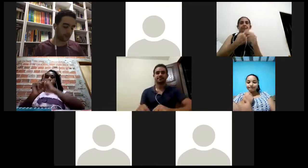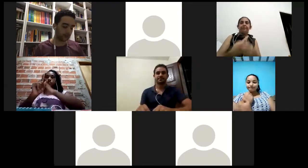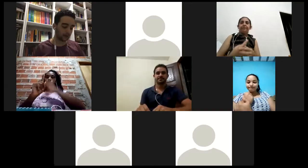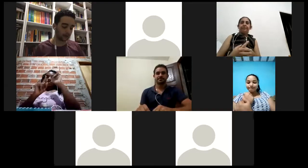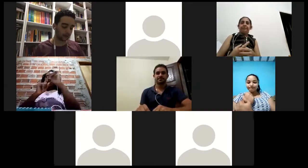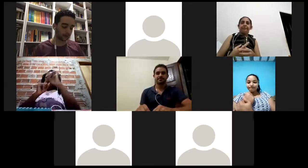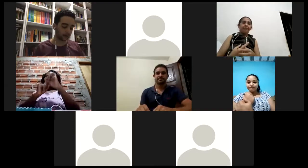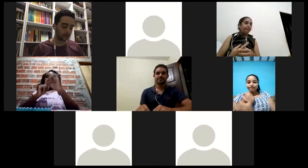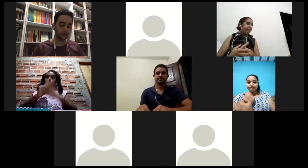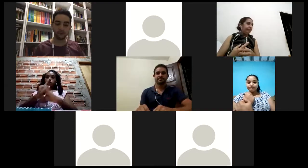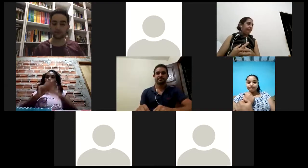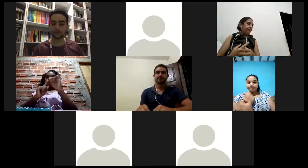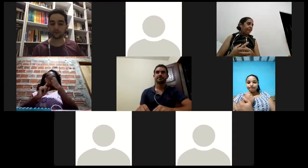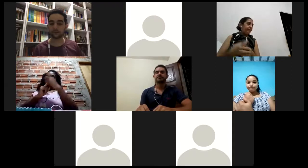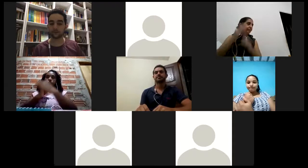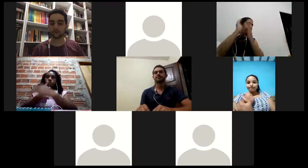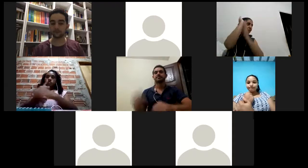Certo. Abacaxi.